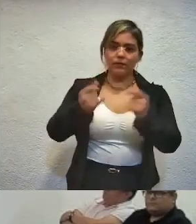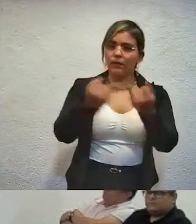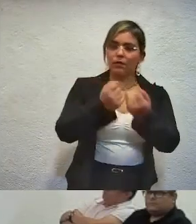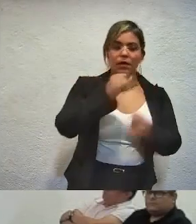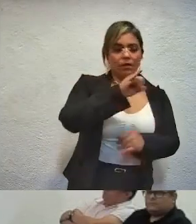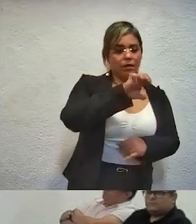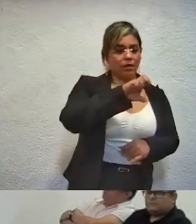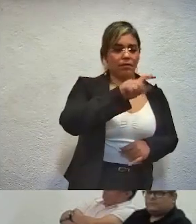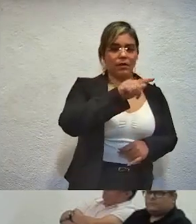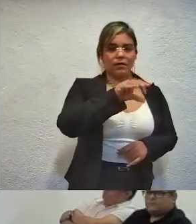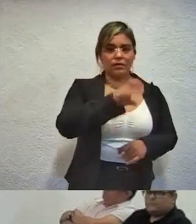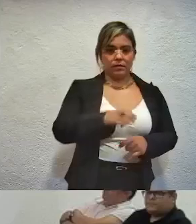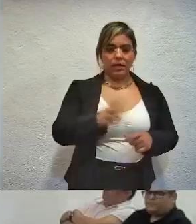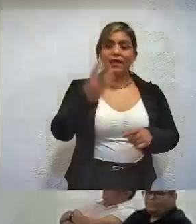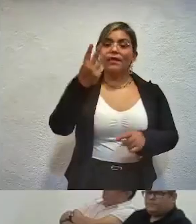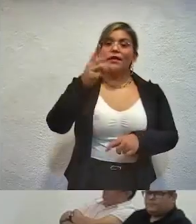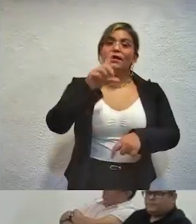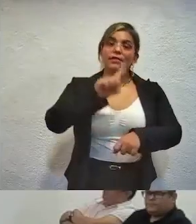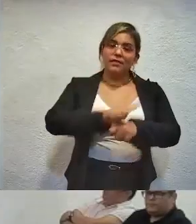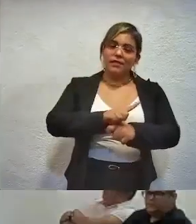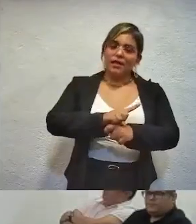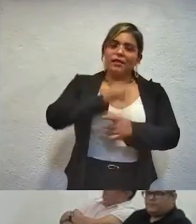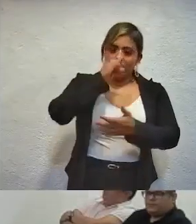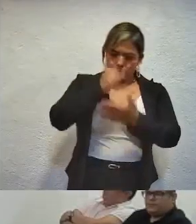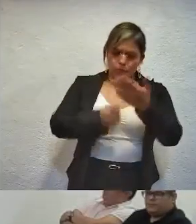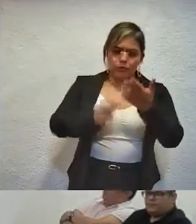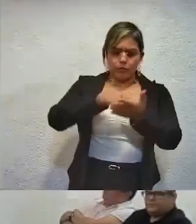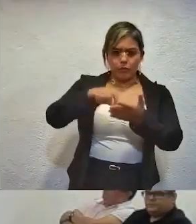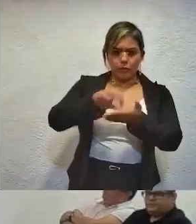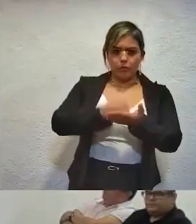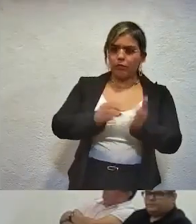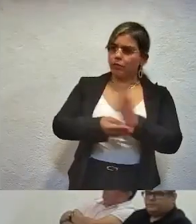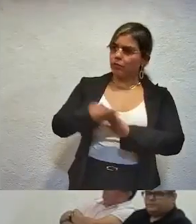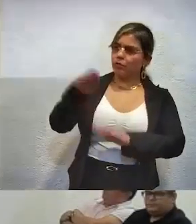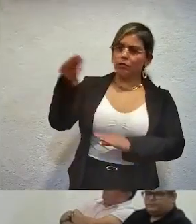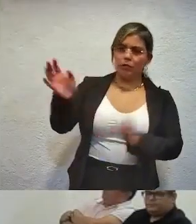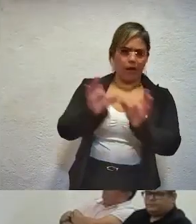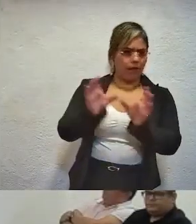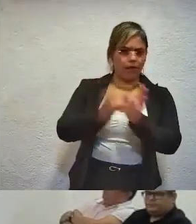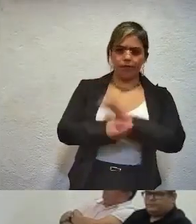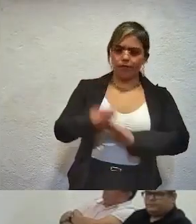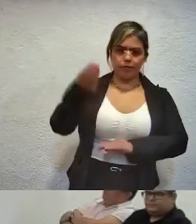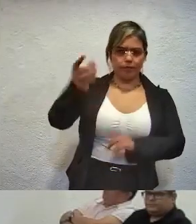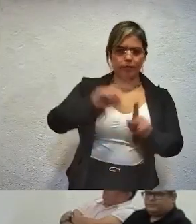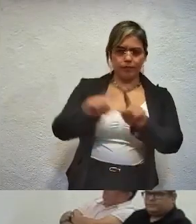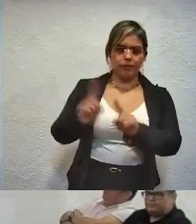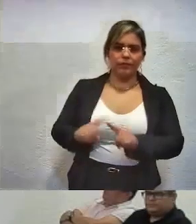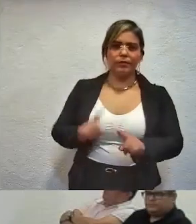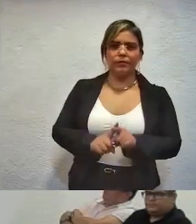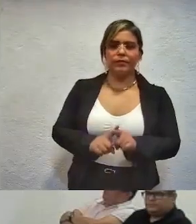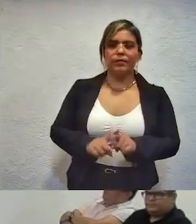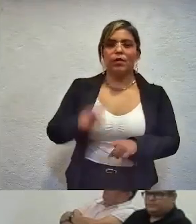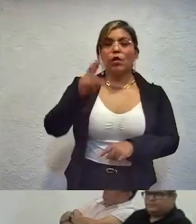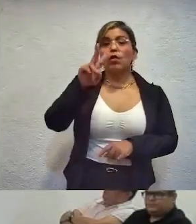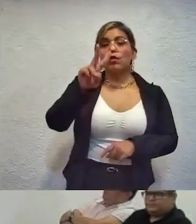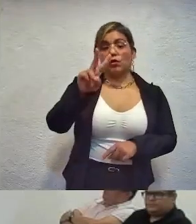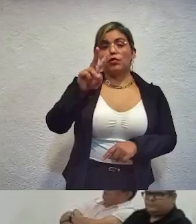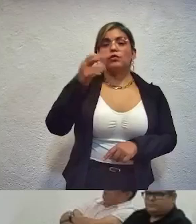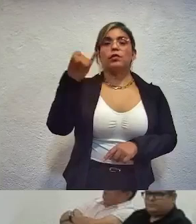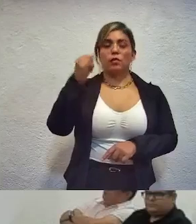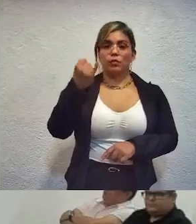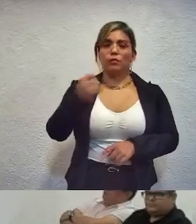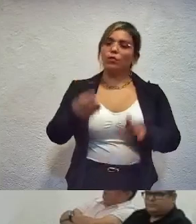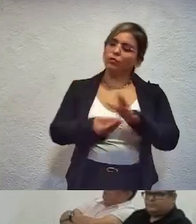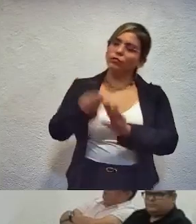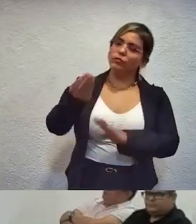plazo de 3 días, toda vez que el otorgamiento de la constancia de mayoría y validez de la elección ocurrió el día 2 de junio y los